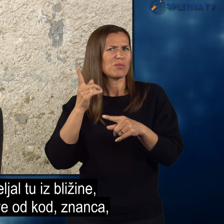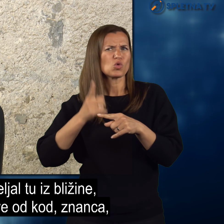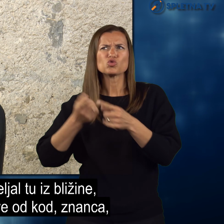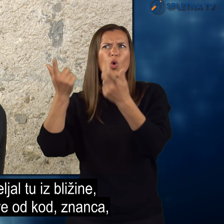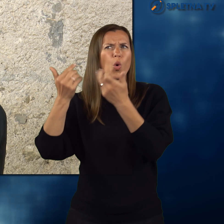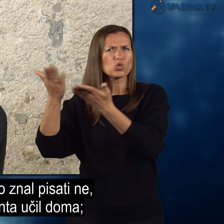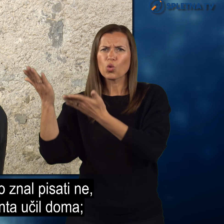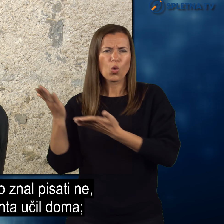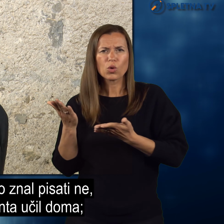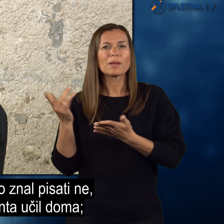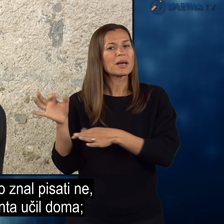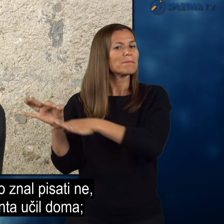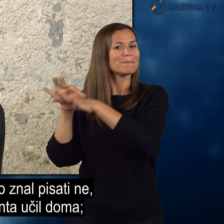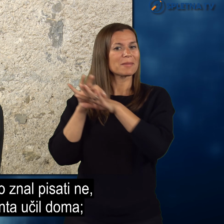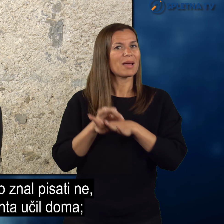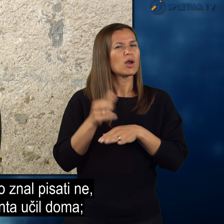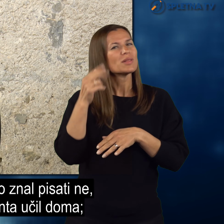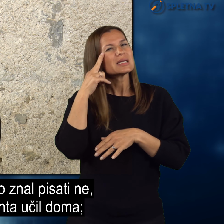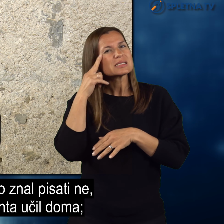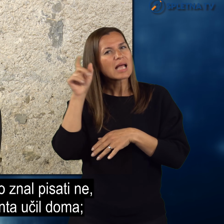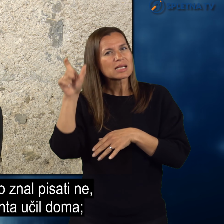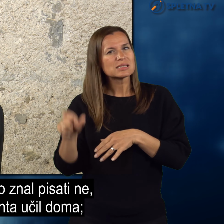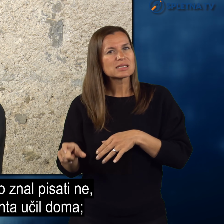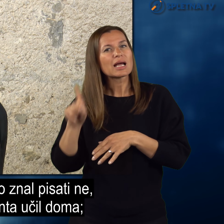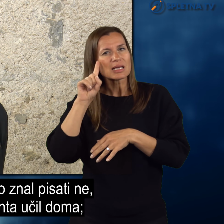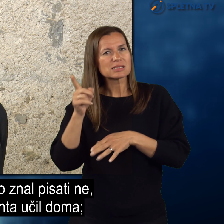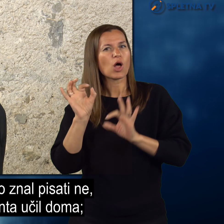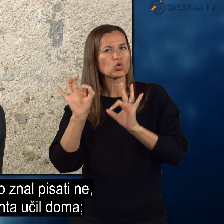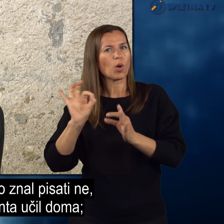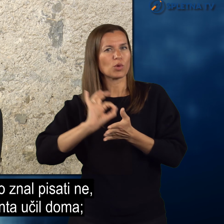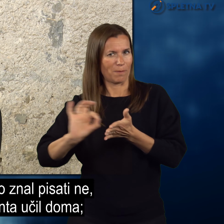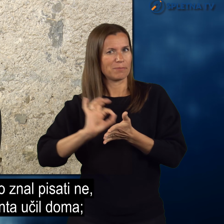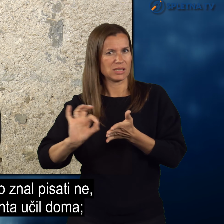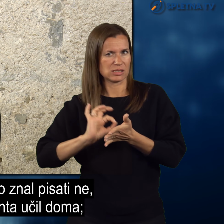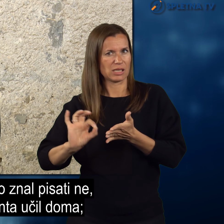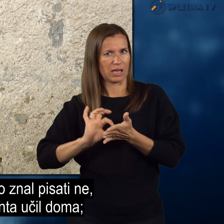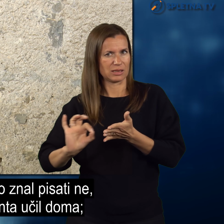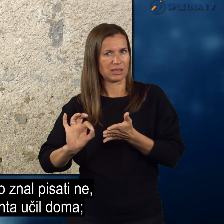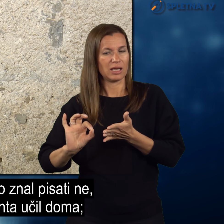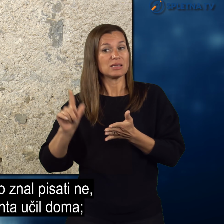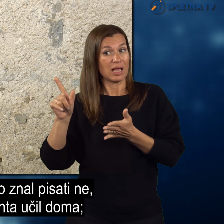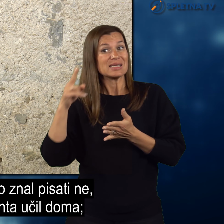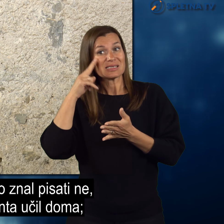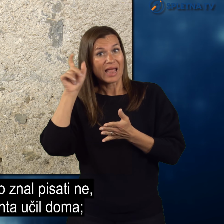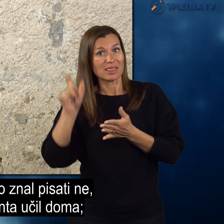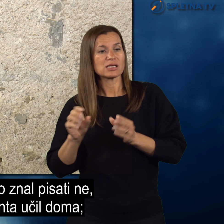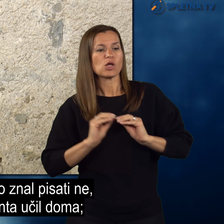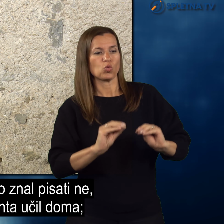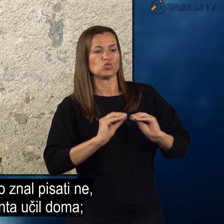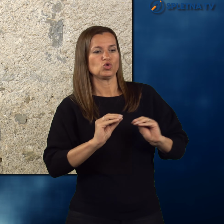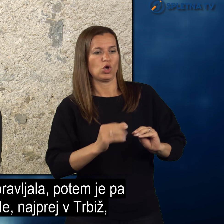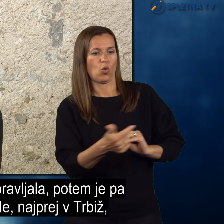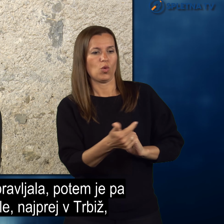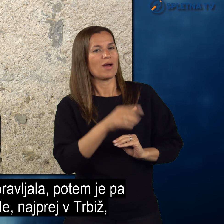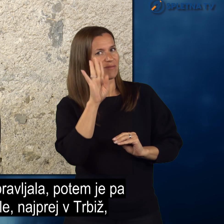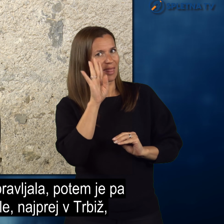od znanca, ki je vsaj dobro znal pisati, Tako da je fanta učil doma,